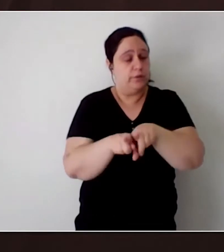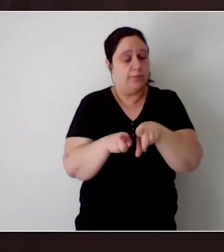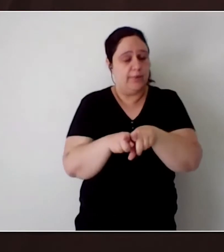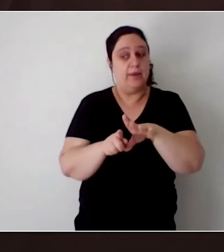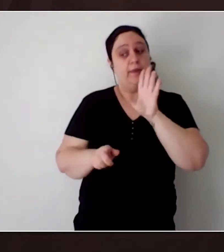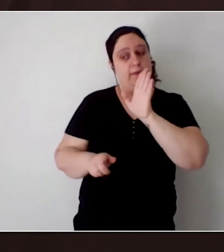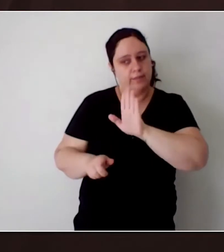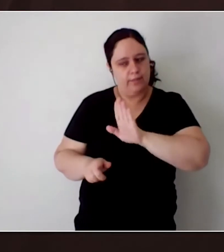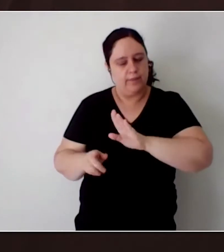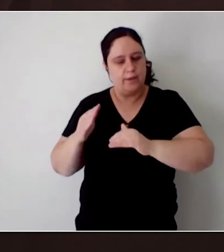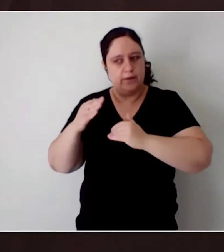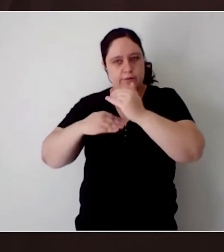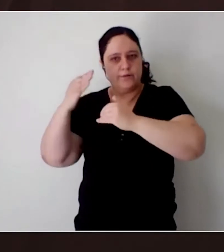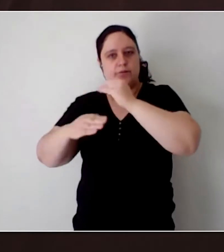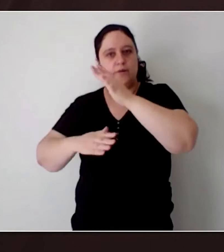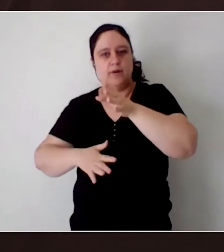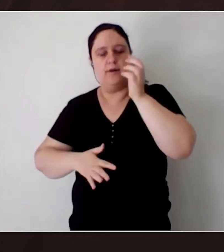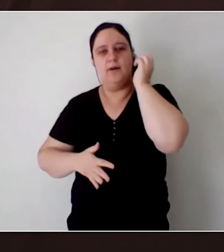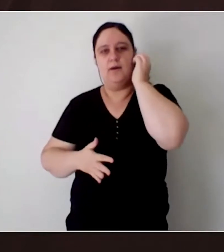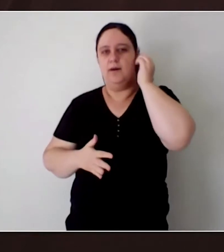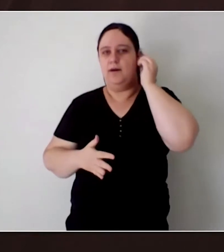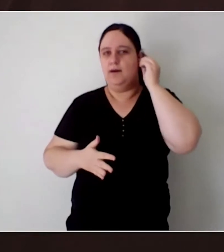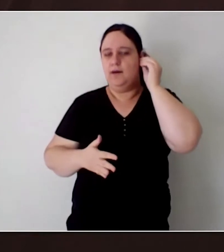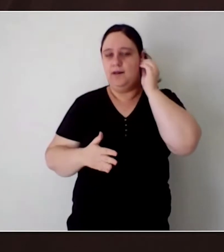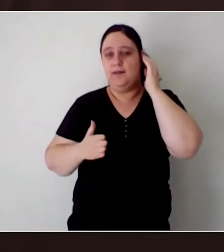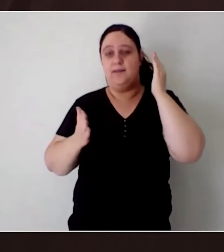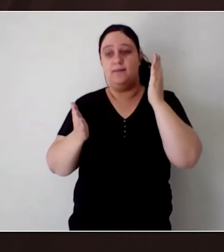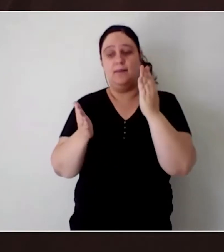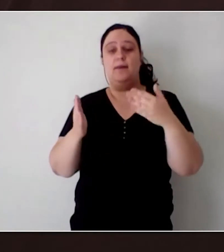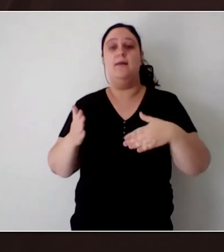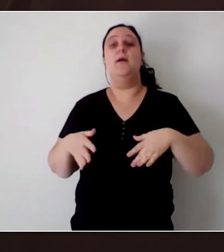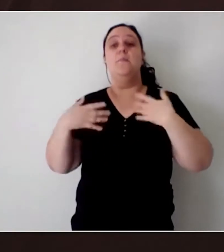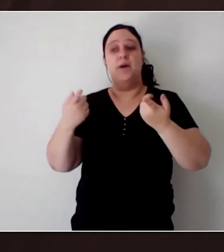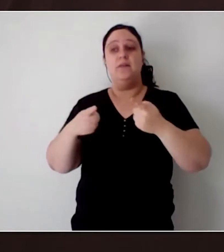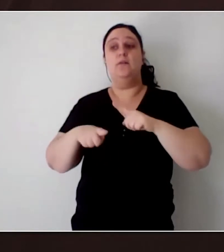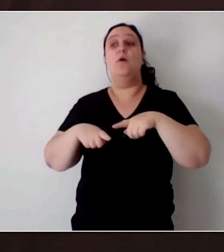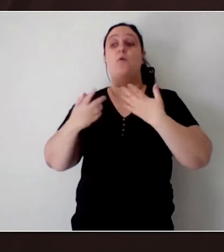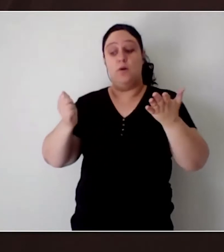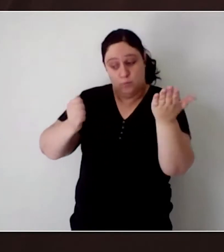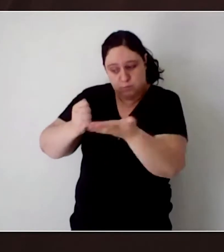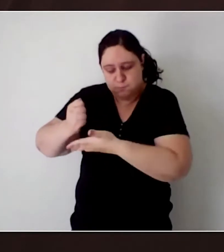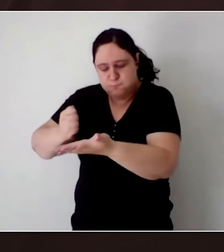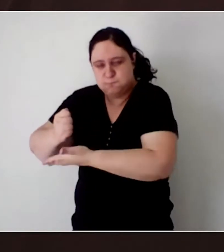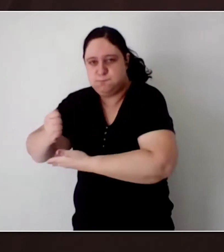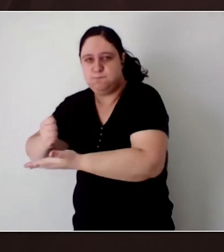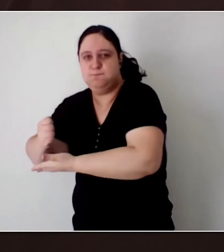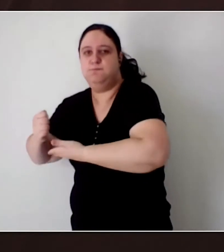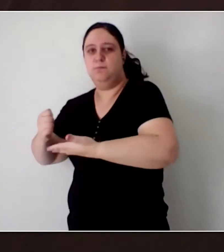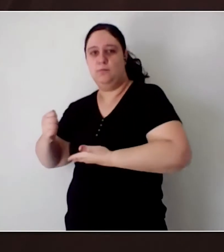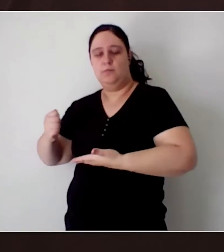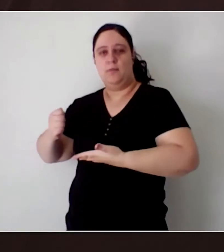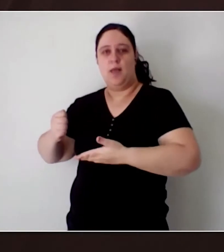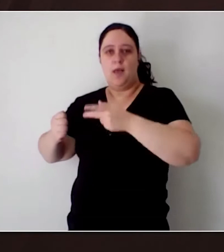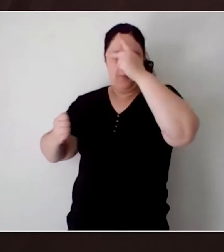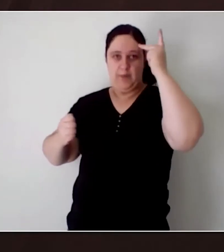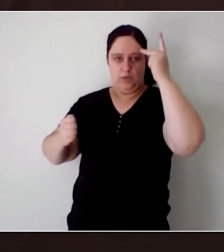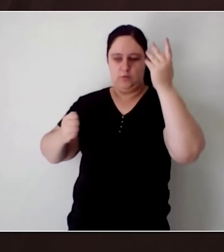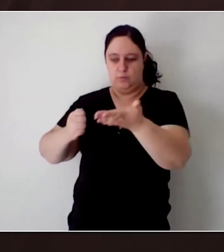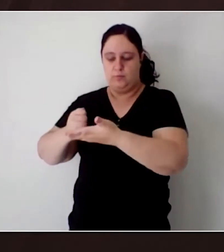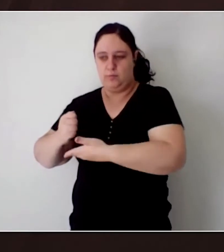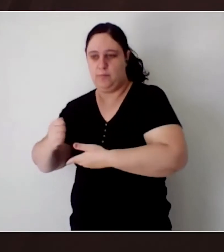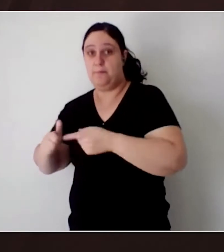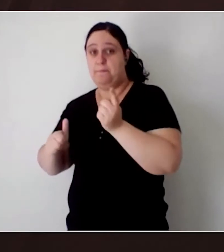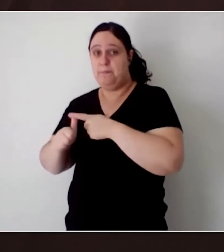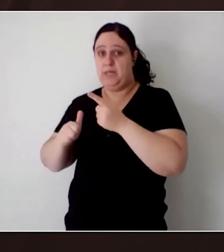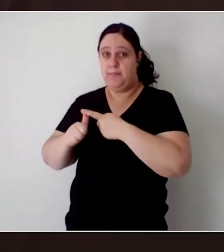juntos até a colheita, e no tempo da colheita direis aos ceifeiros: ajuntai primeiro o joio,